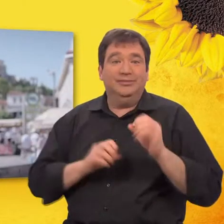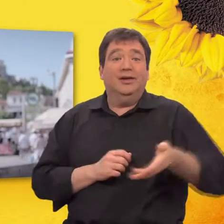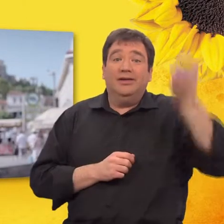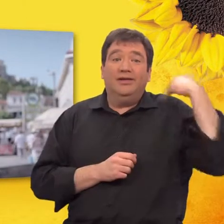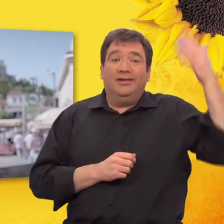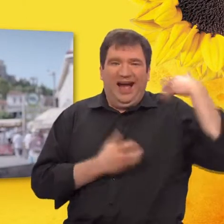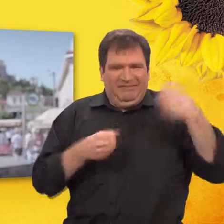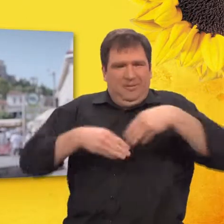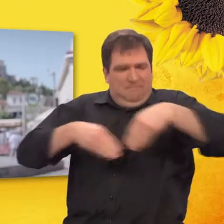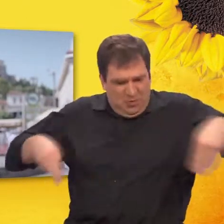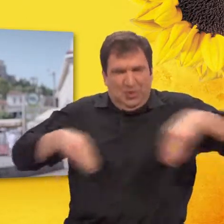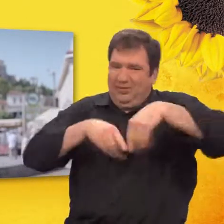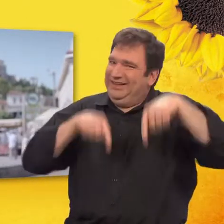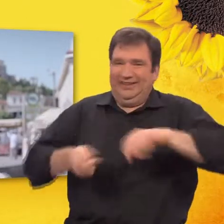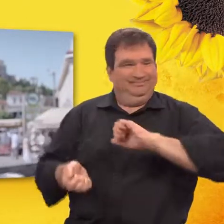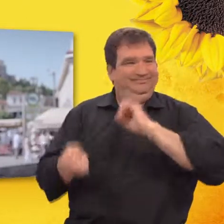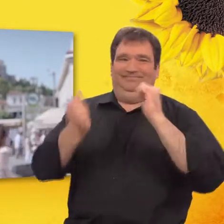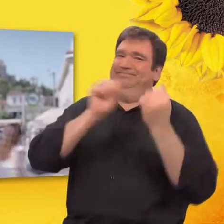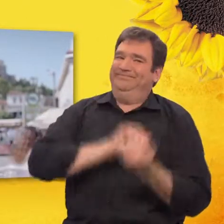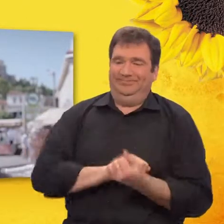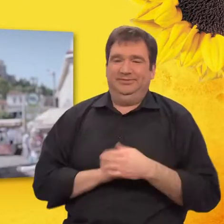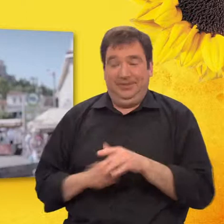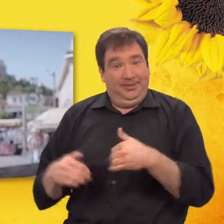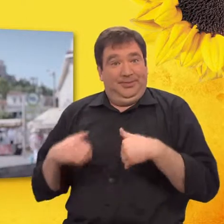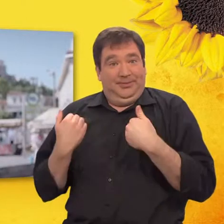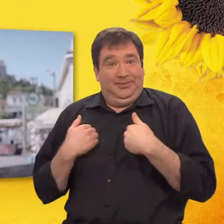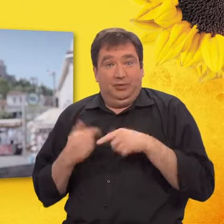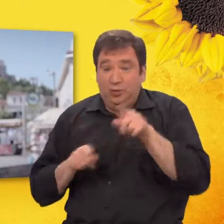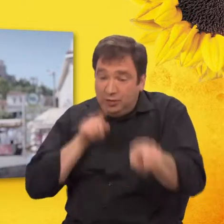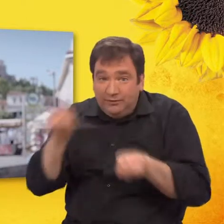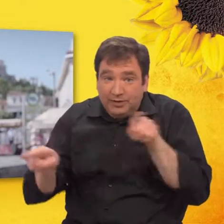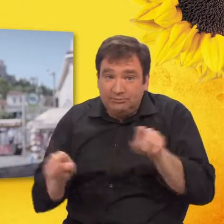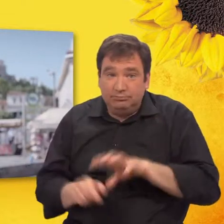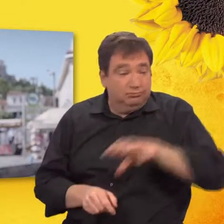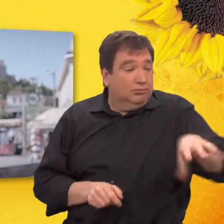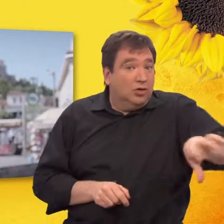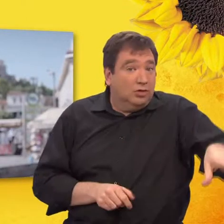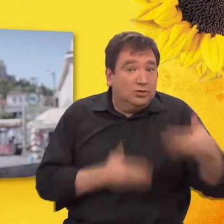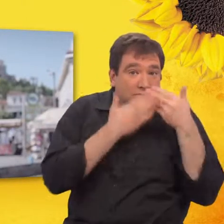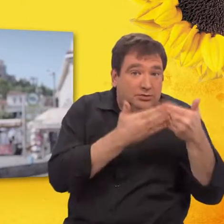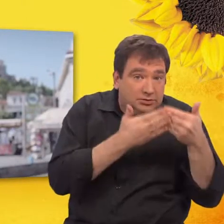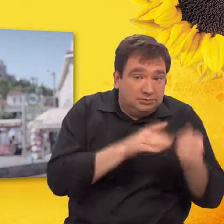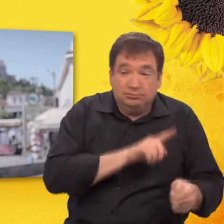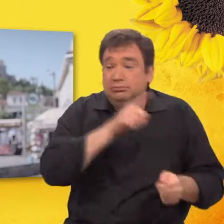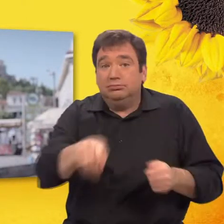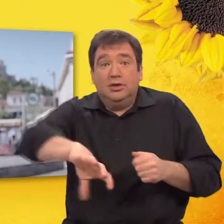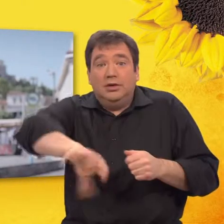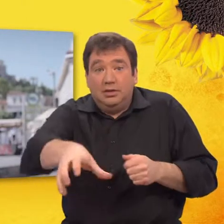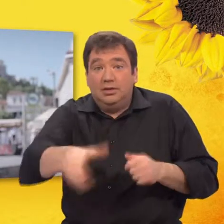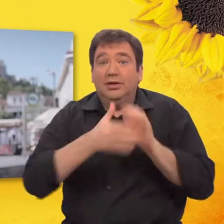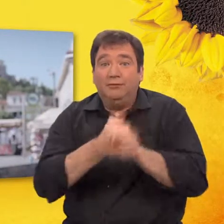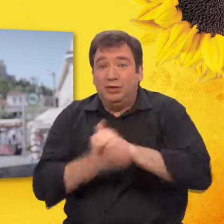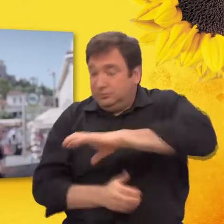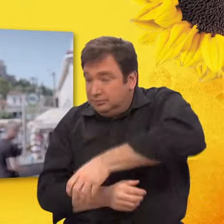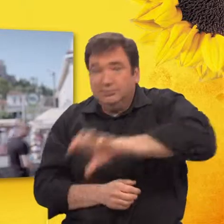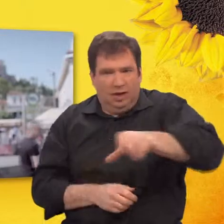αντίθεση με αυτό που ξέραν οι παλιότερες γενιές. Αυτοί οι νέοι άνθρωποι ταξιδεύουν, σπουδάζουν σε μια χώρα, πηγαίνουν σε μια άλλη, έχουν φίλους